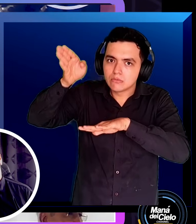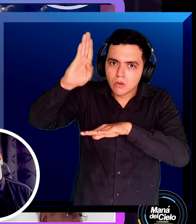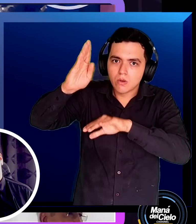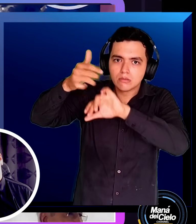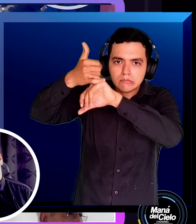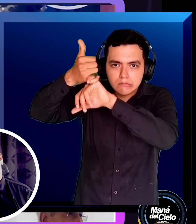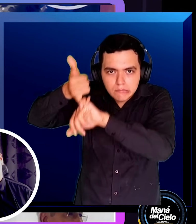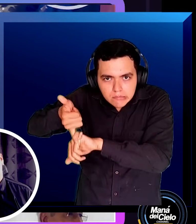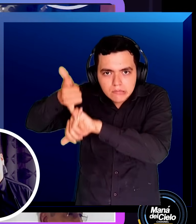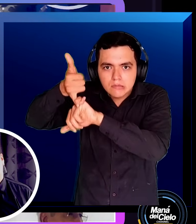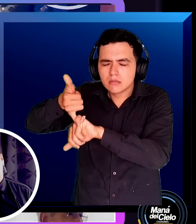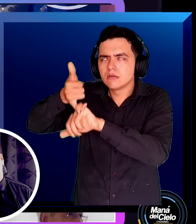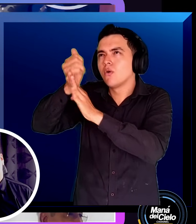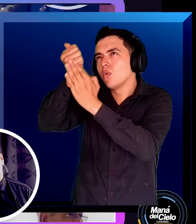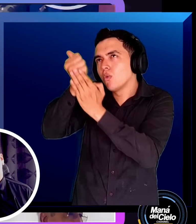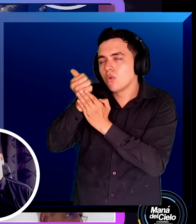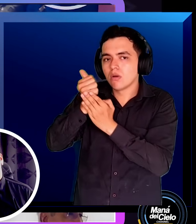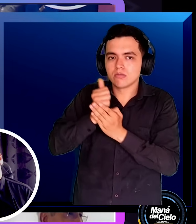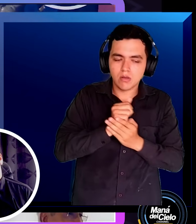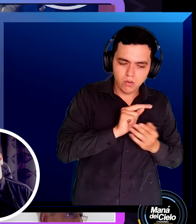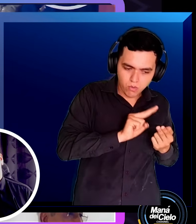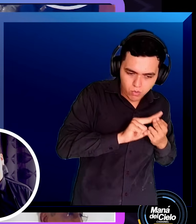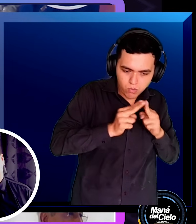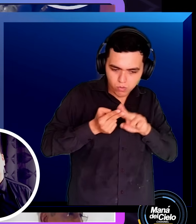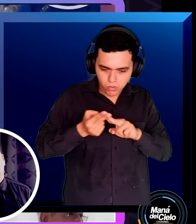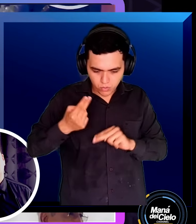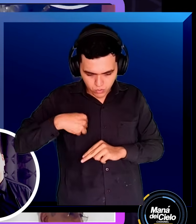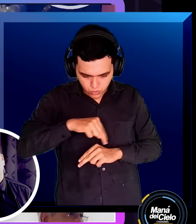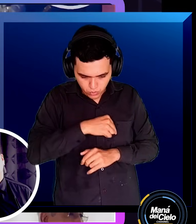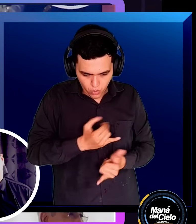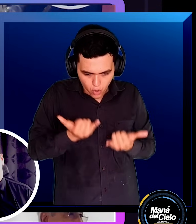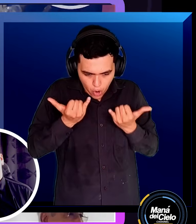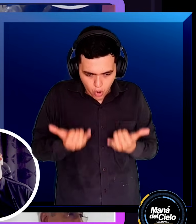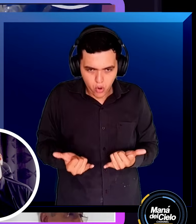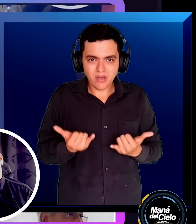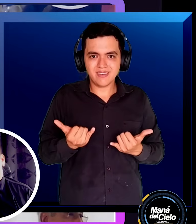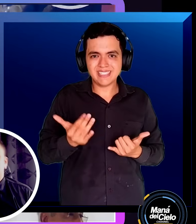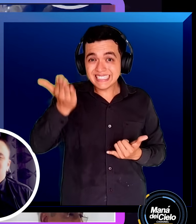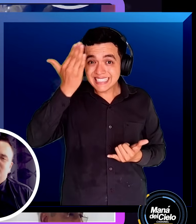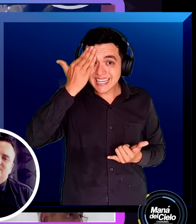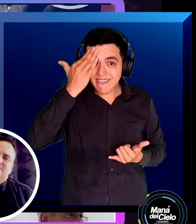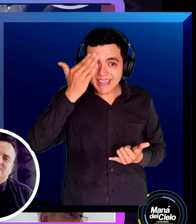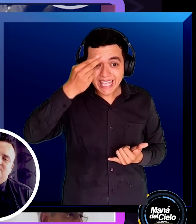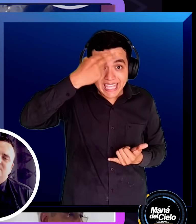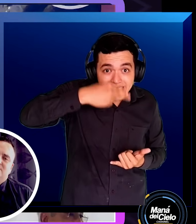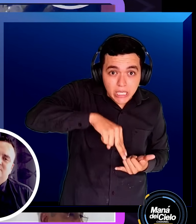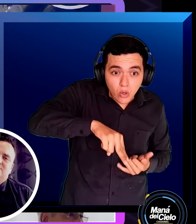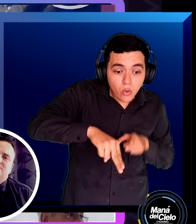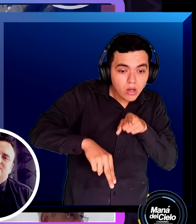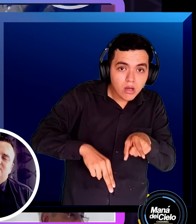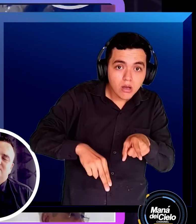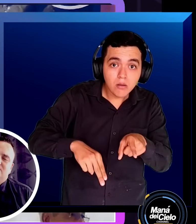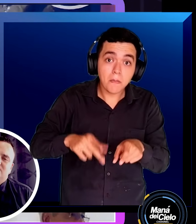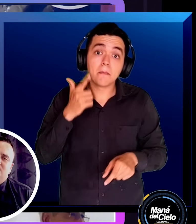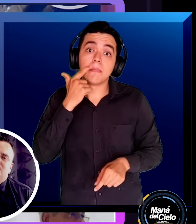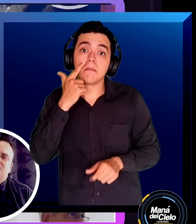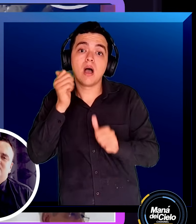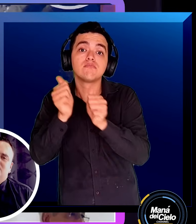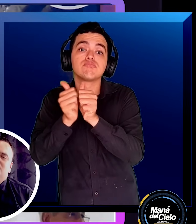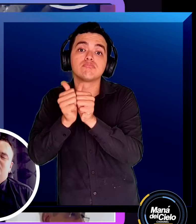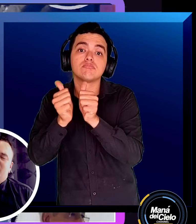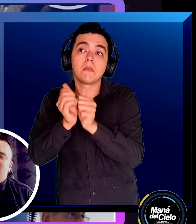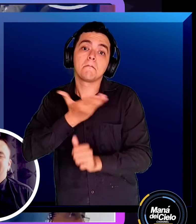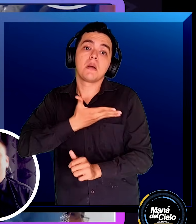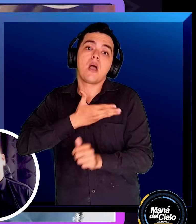cielos, santificado sea tu, venga tu reino, la primera, y la segunda, hágase tu voluntad. O sea, enséñame a hacer tu voluntad. Hermanos, y si usted quiere que le vaya bien